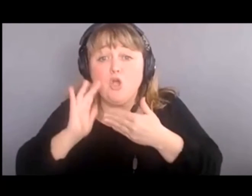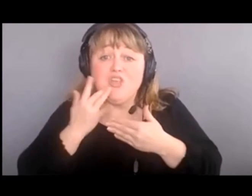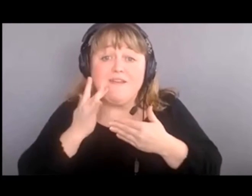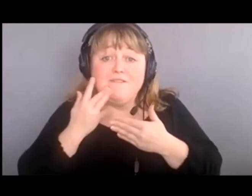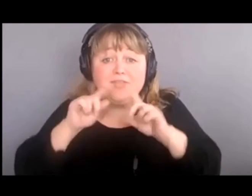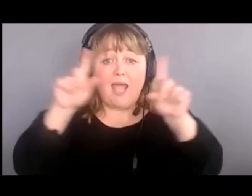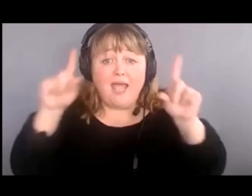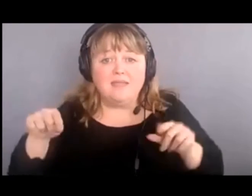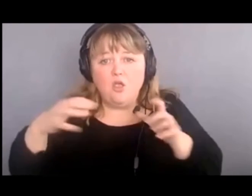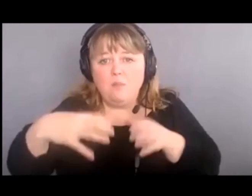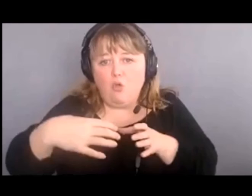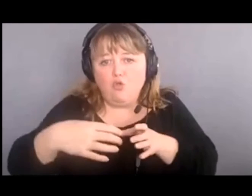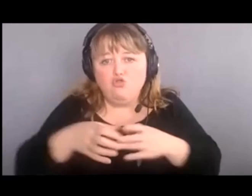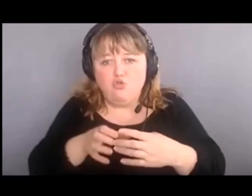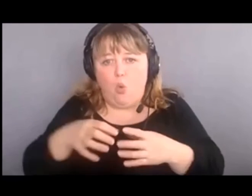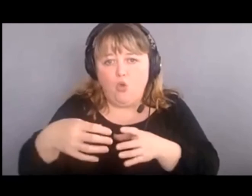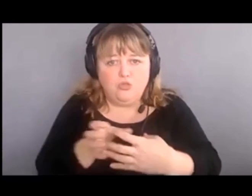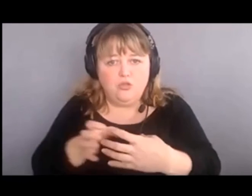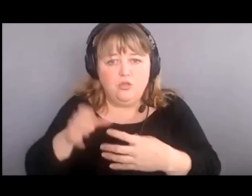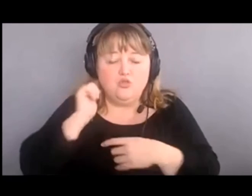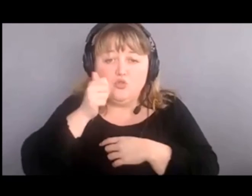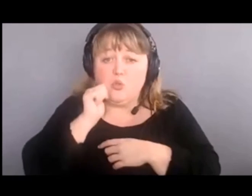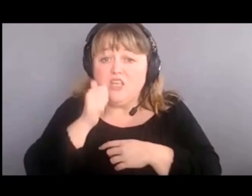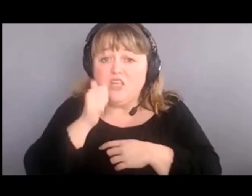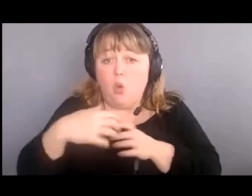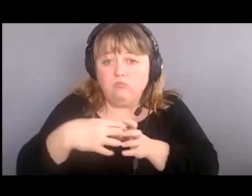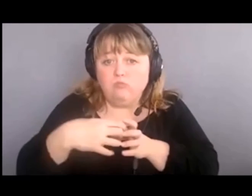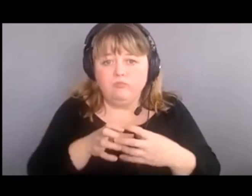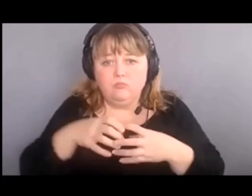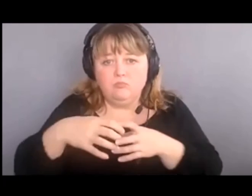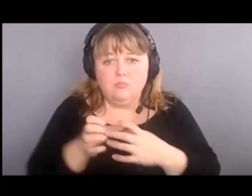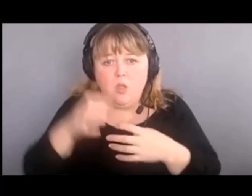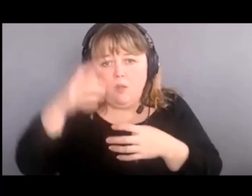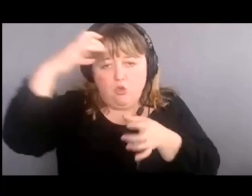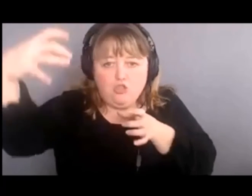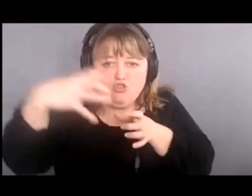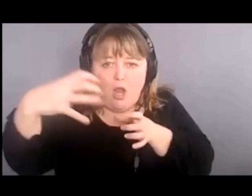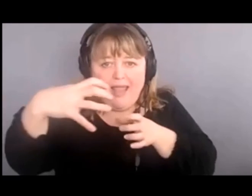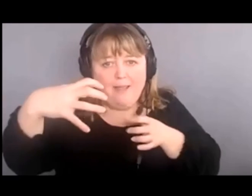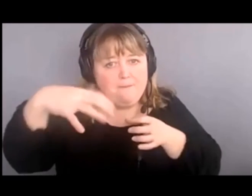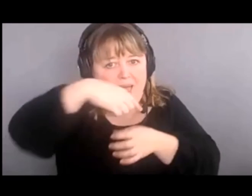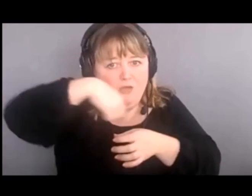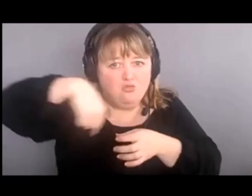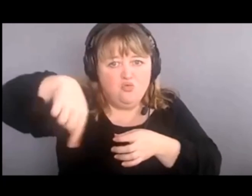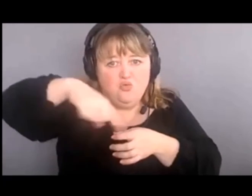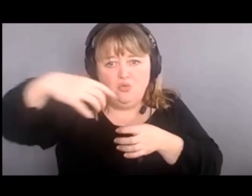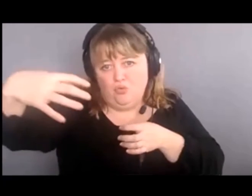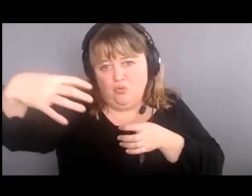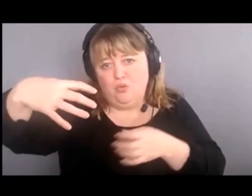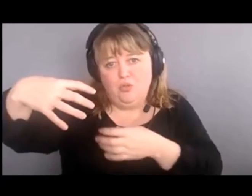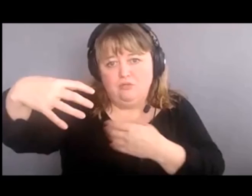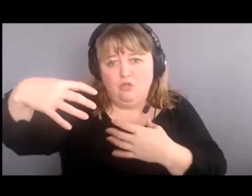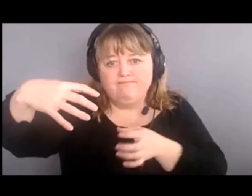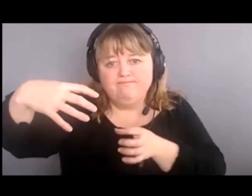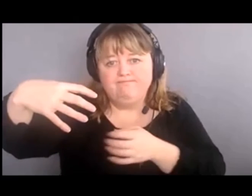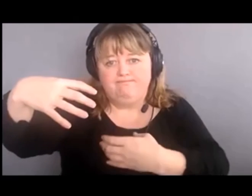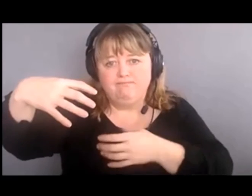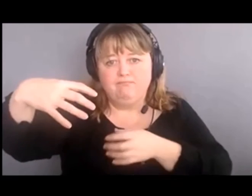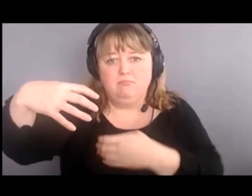chaque jour pour que le soleil se rende partout, puis évitez de fatiguer vos plantes qui cherchent la